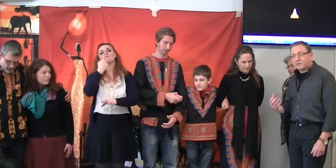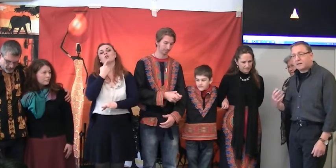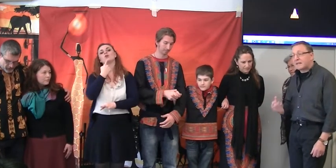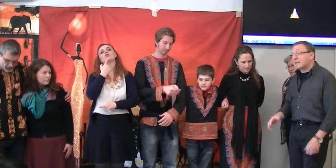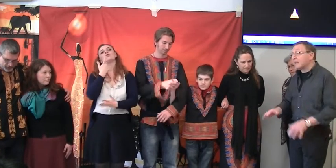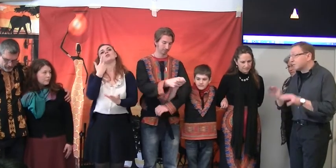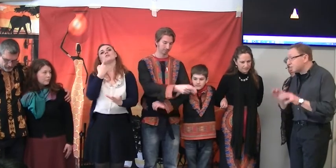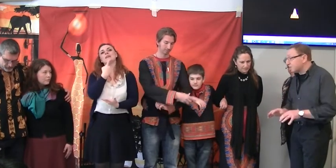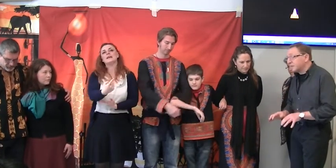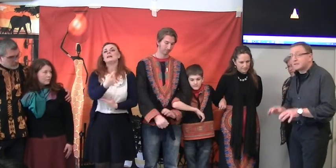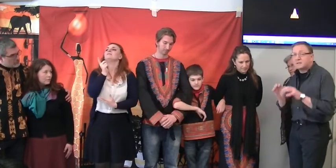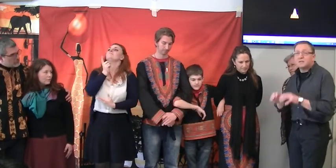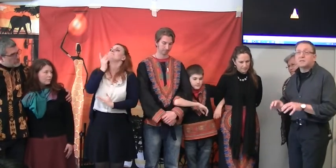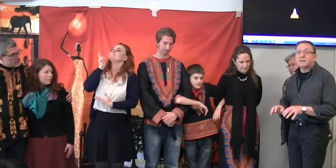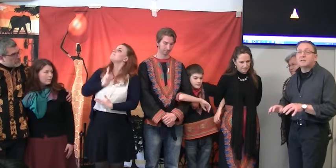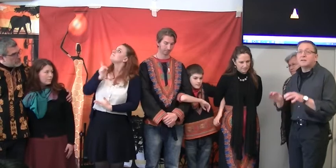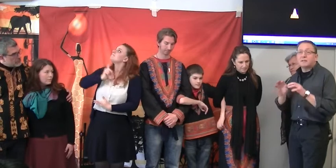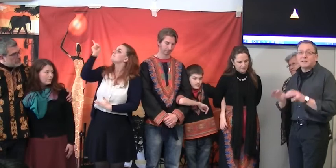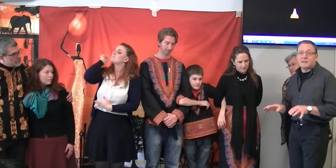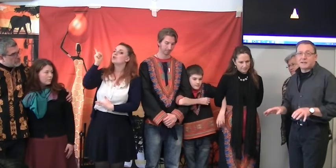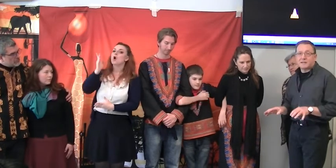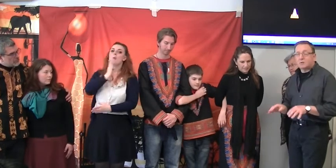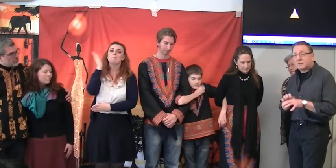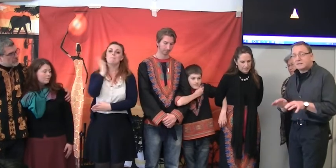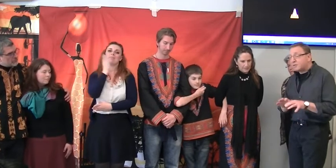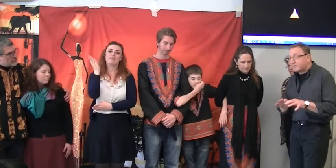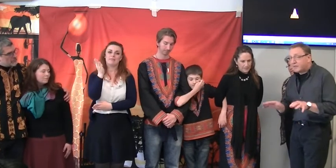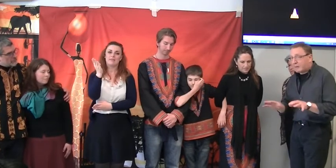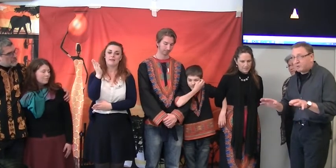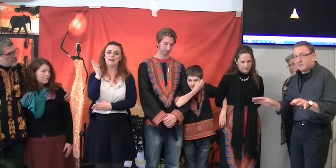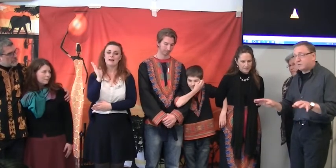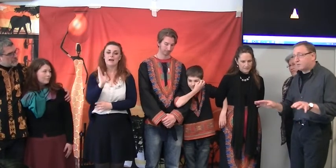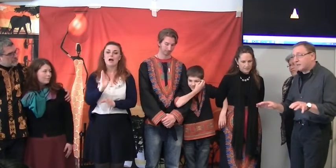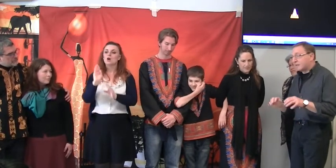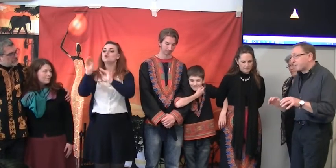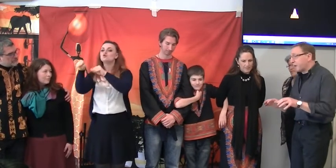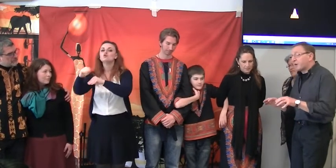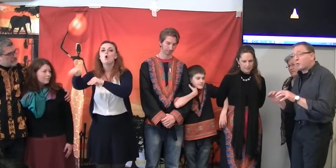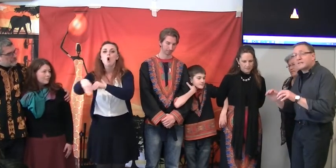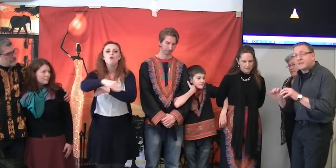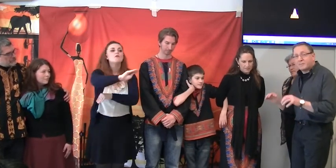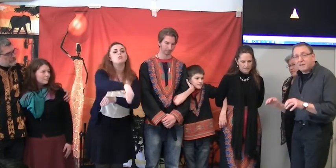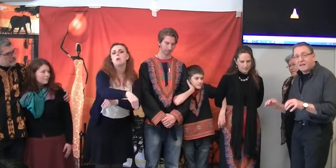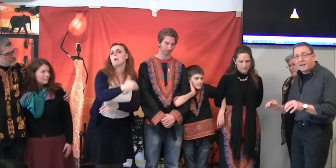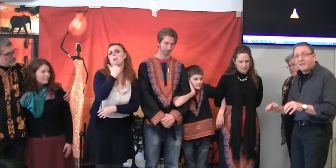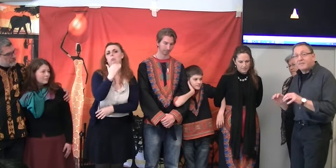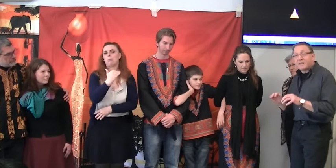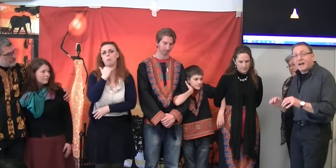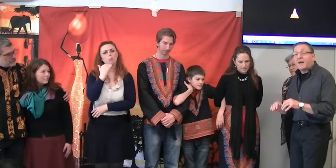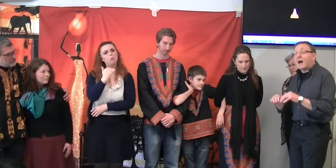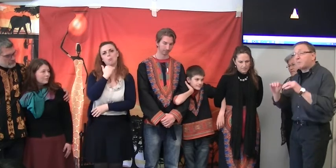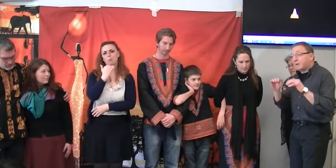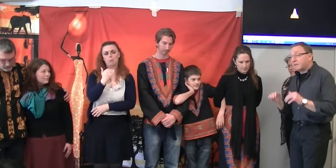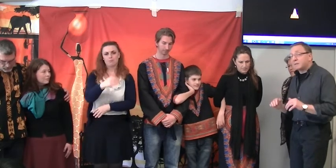dalla nostra chiesa laddove il Signore li manderà. Noi ci fidiamo del Signore, sappiamo che questa famiglia